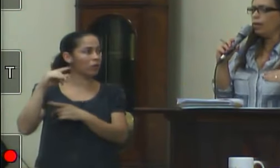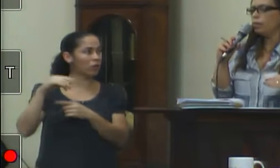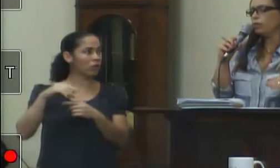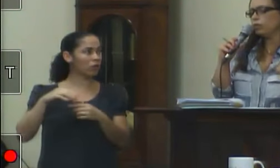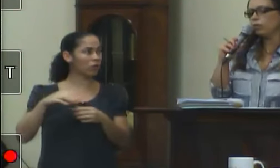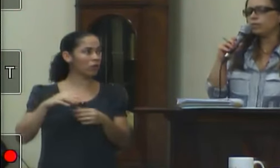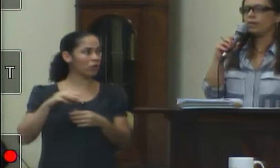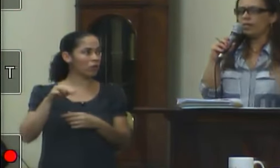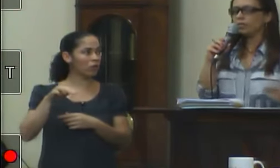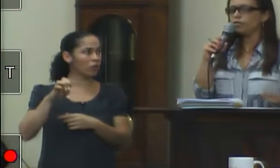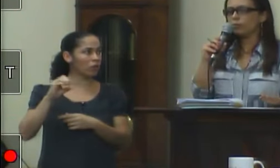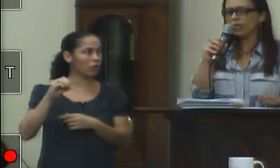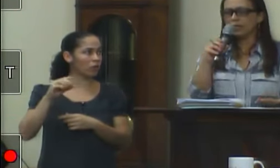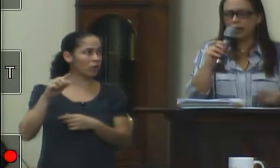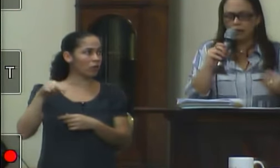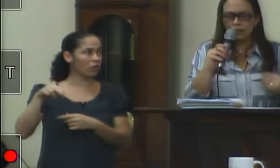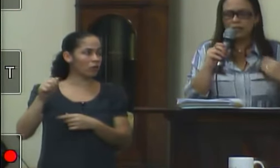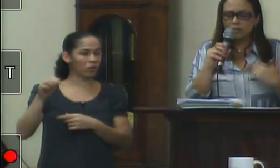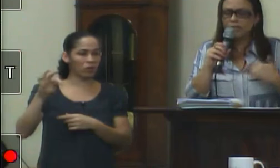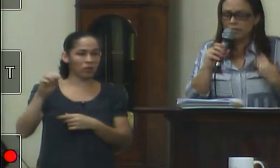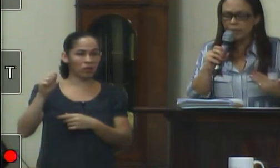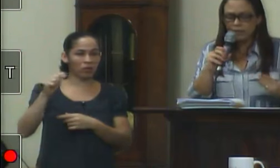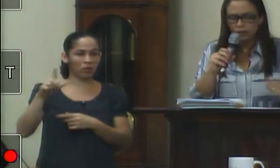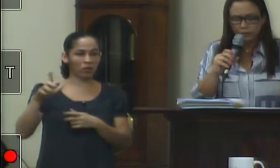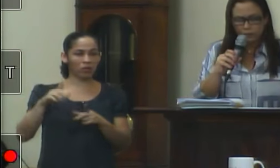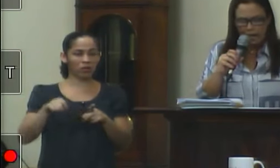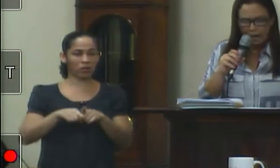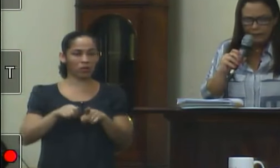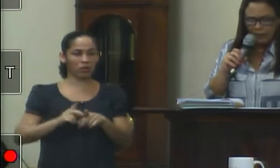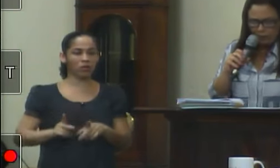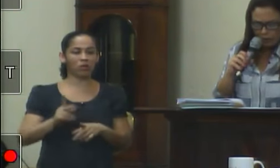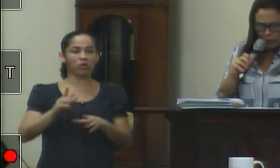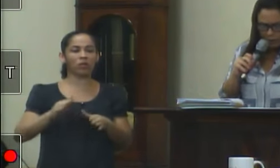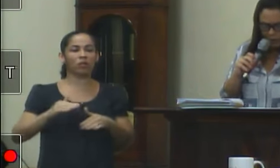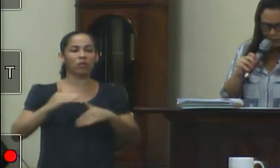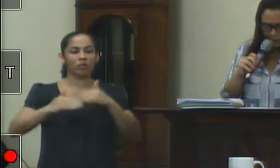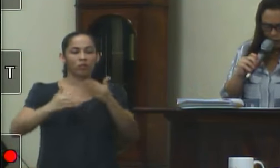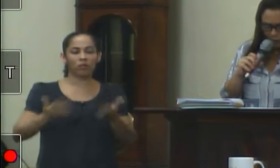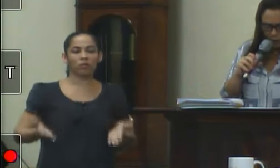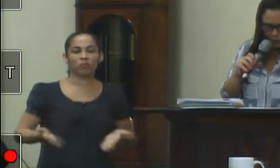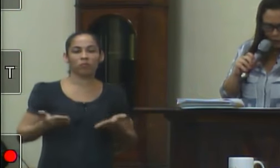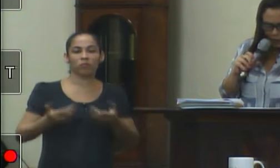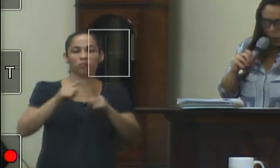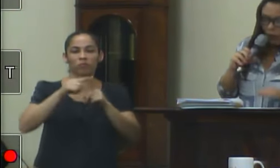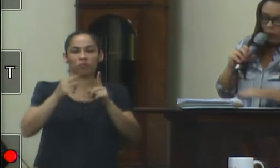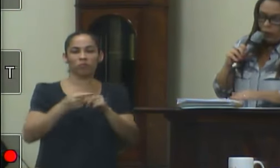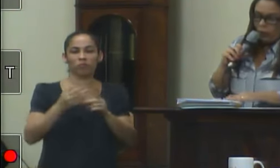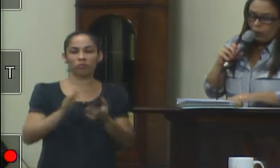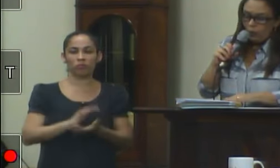é realmente uma consequência de um pré-natal, que nós temos sempre que estimular melhor o pré-natal.